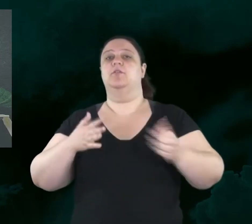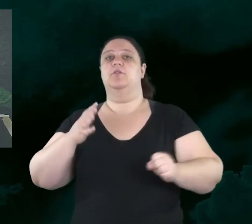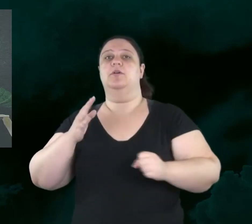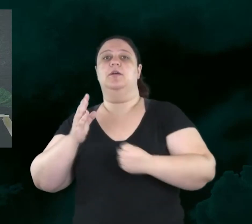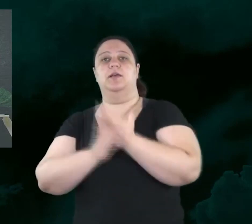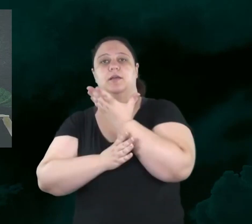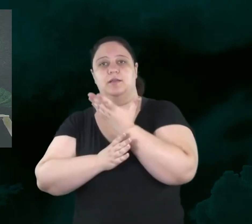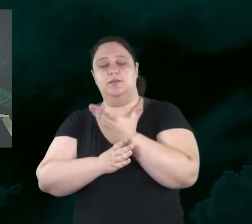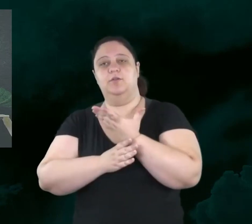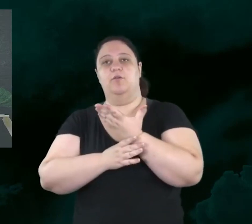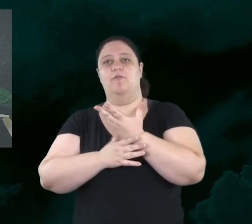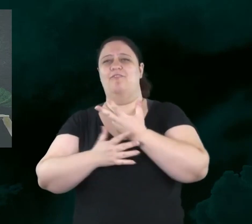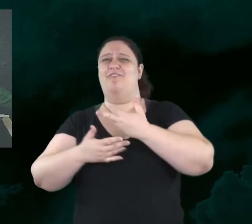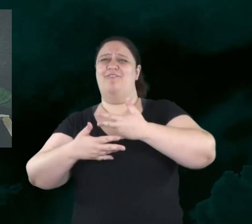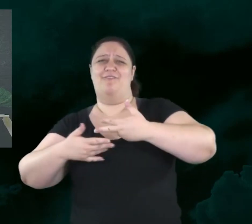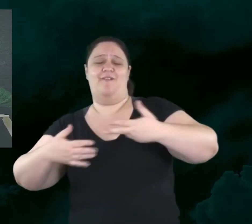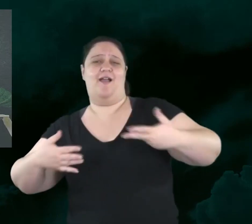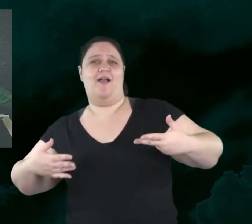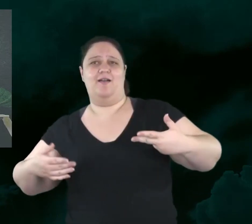pelos